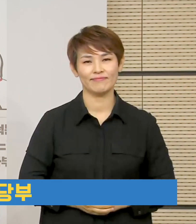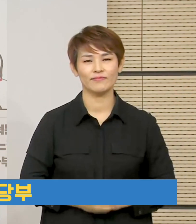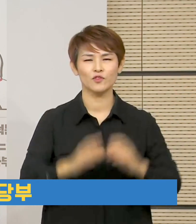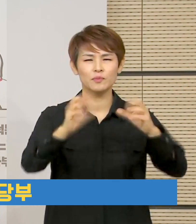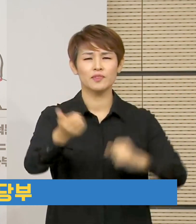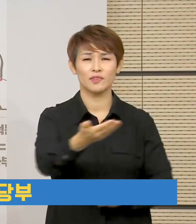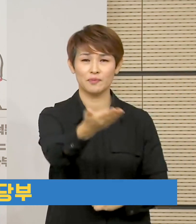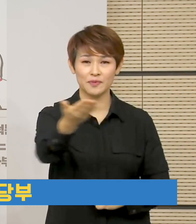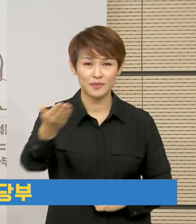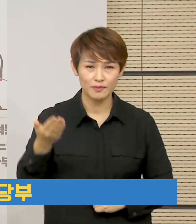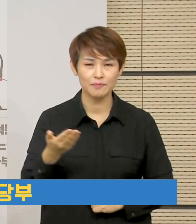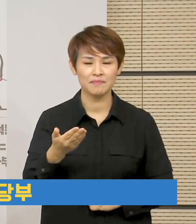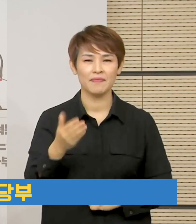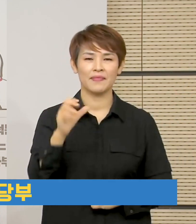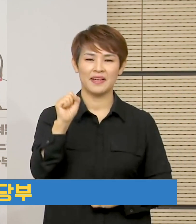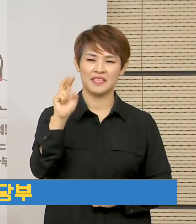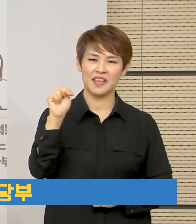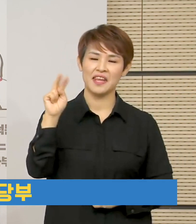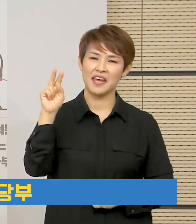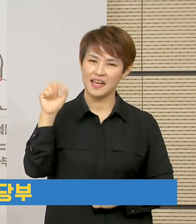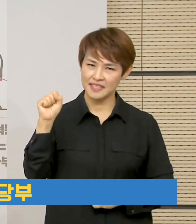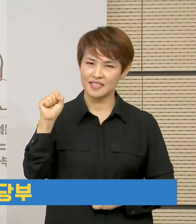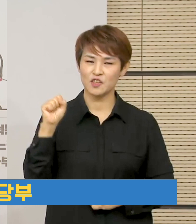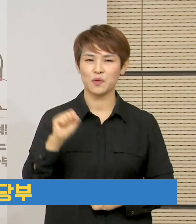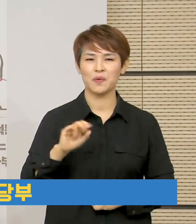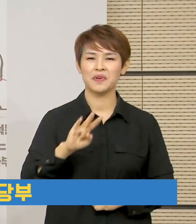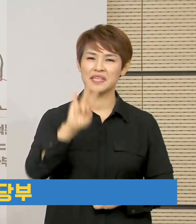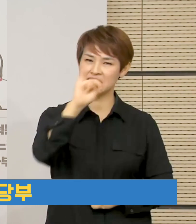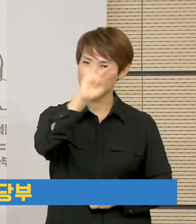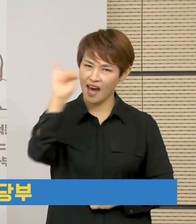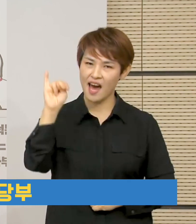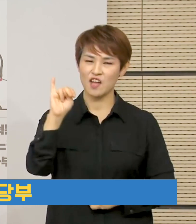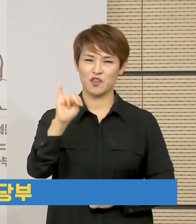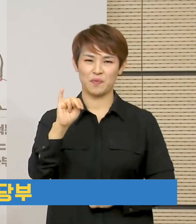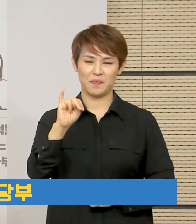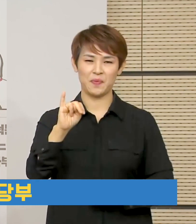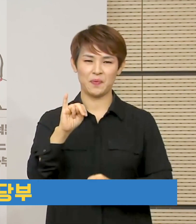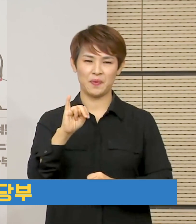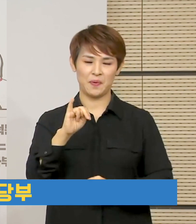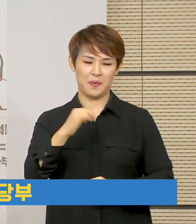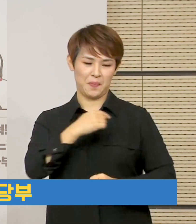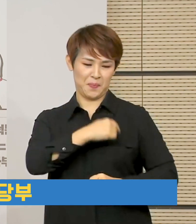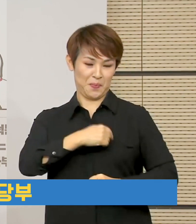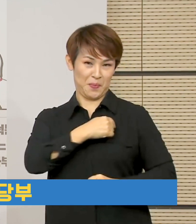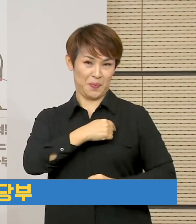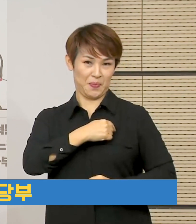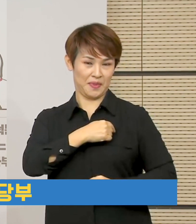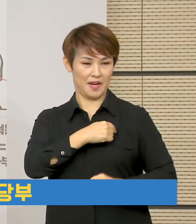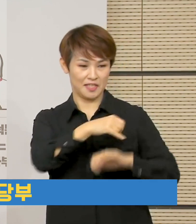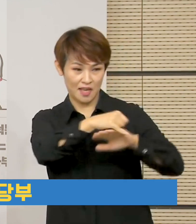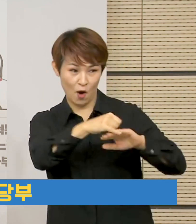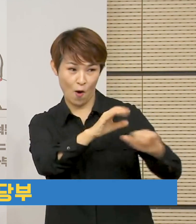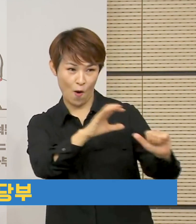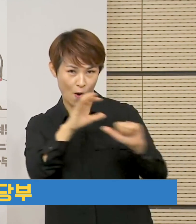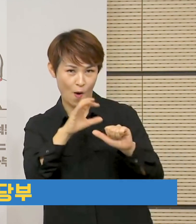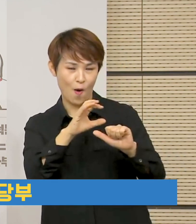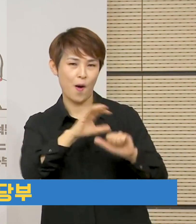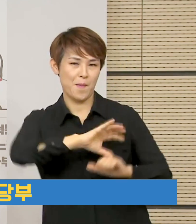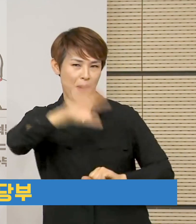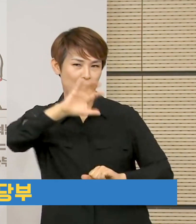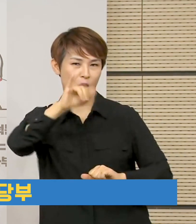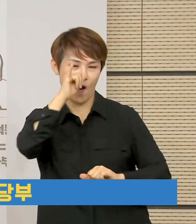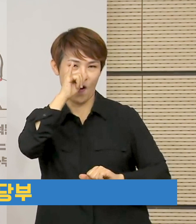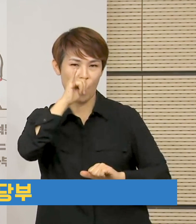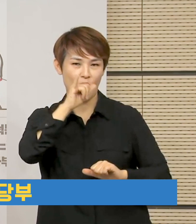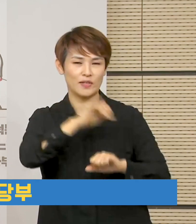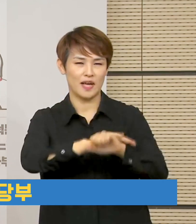여러분들께서는 sns 인스타그램 헷지 디자인 등을 활용하여 캠페인에 참여하여 주시고 의료진 들에 대한